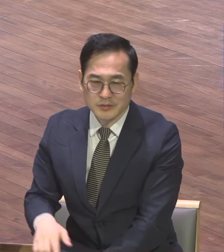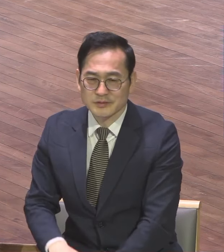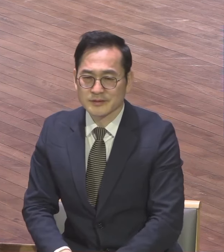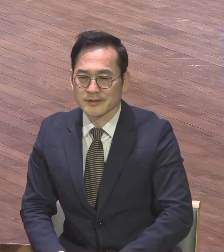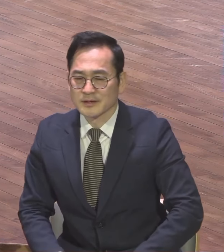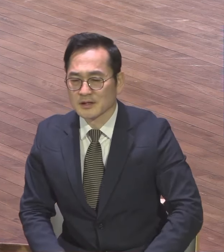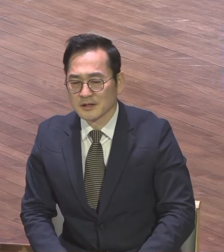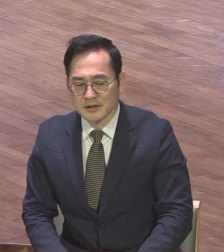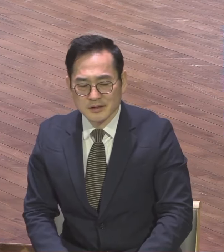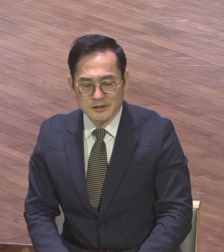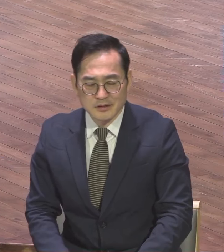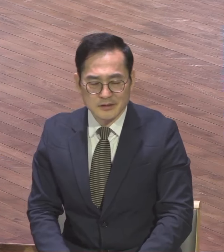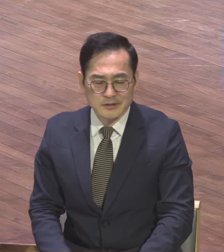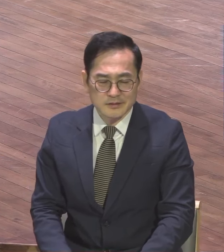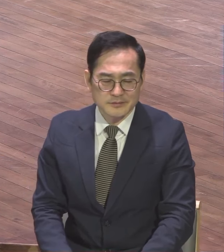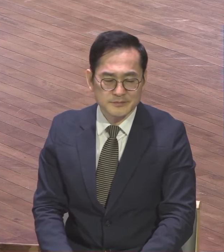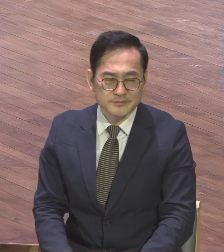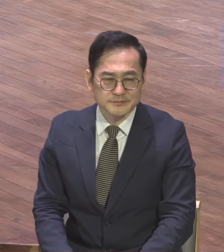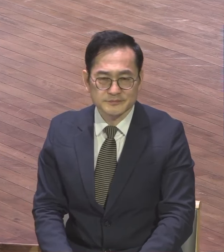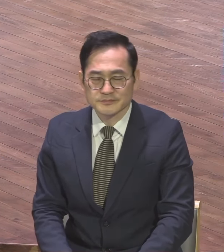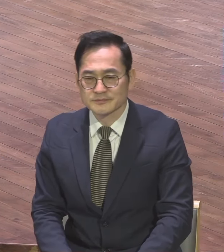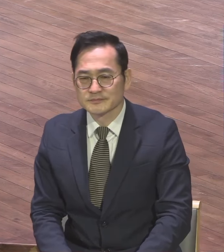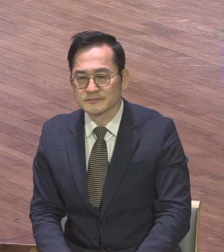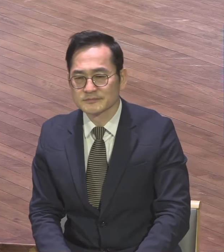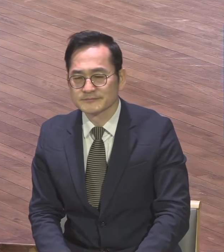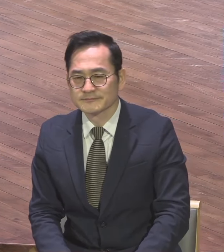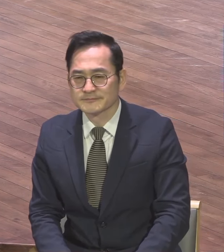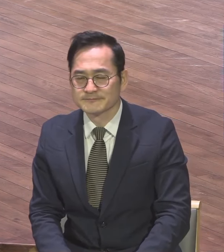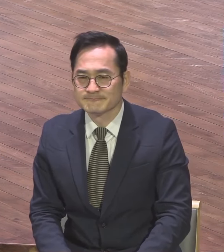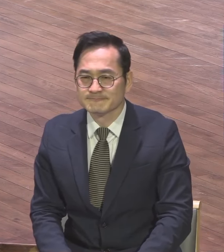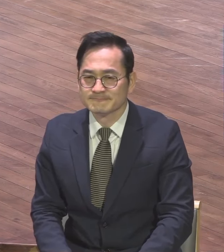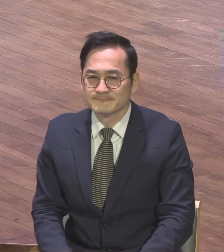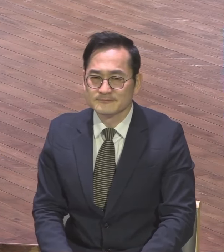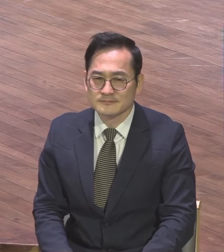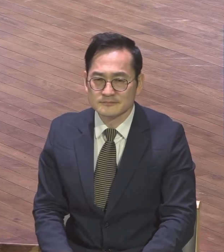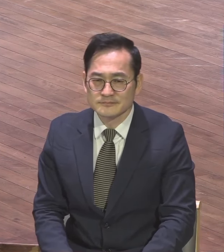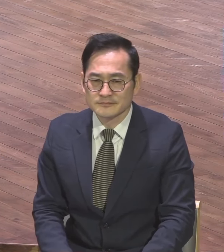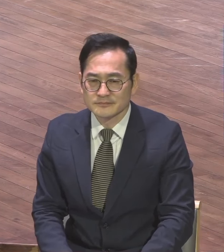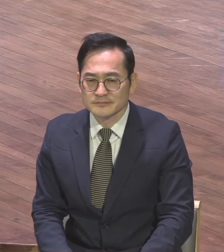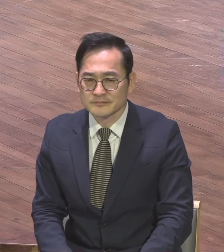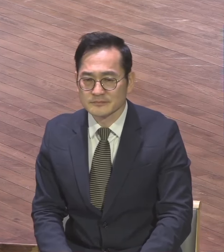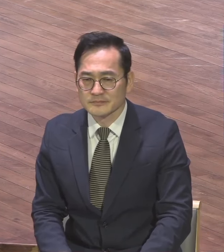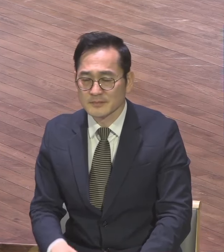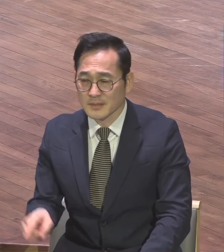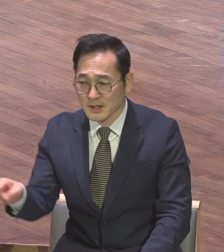그래. 이번에 억지로 좀 해달라 했는데 은혜 받았습니다.